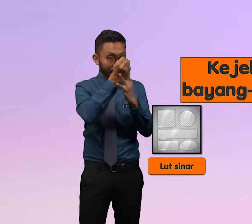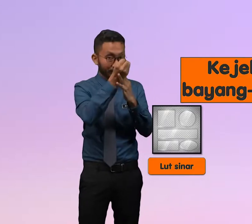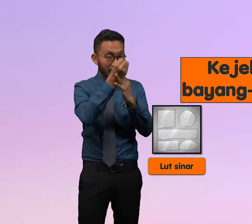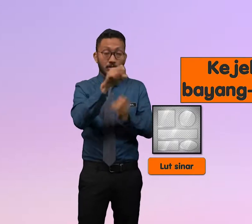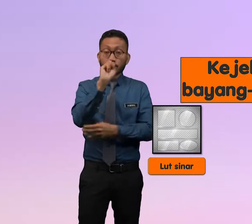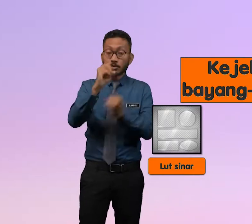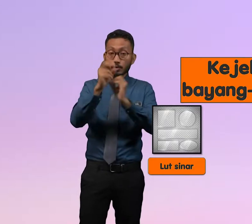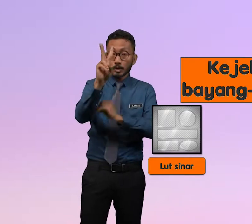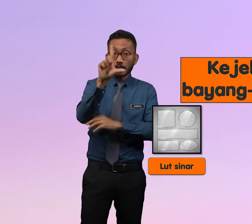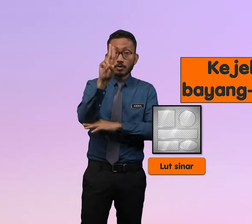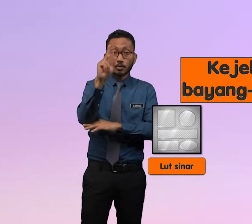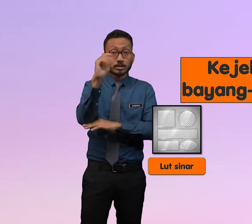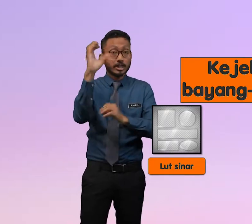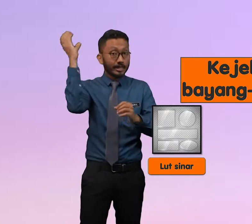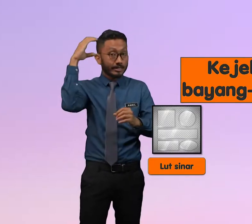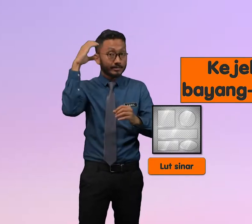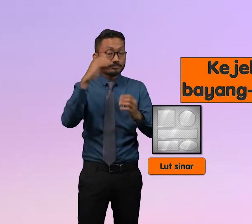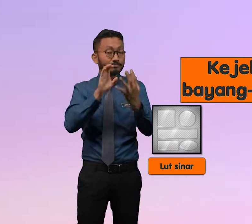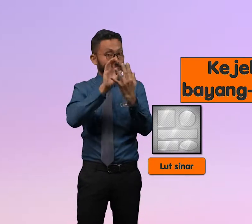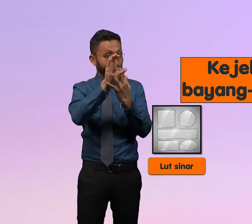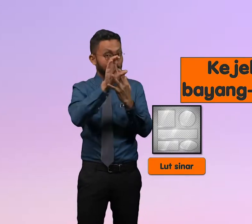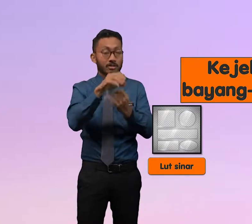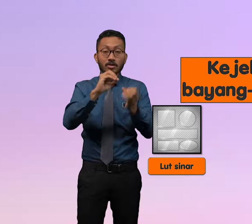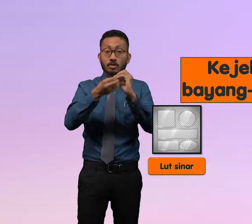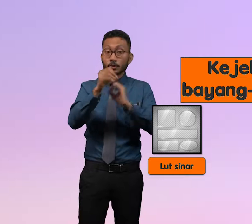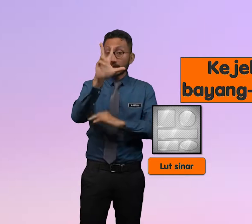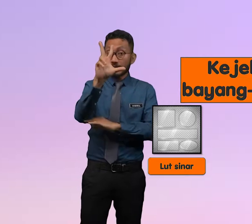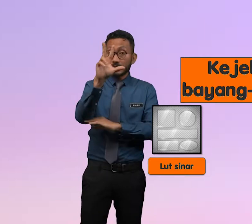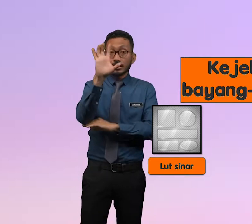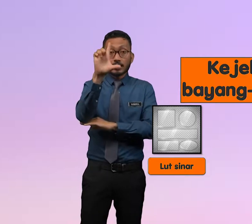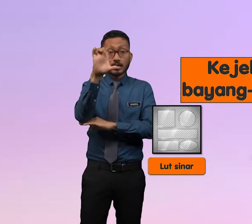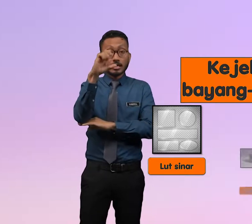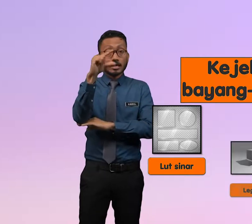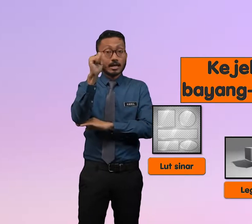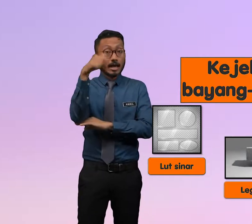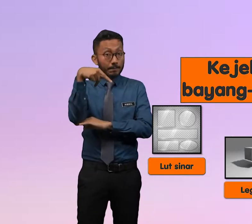Nombor dua, rod cahaya. Nombor tiga, Lekam.